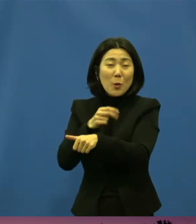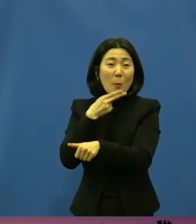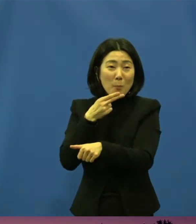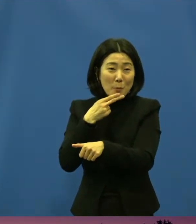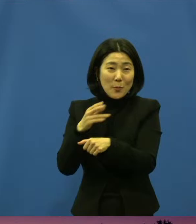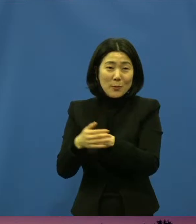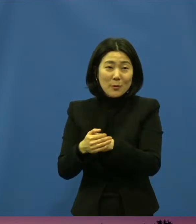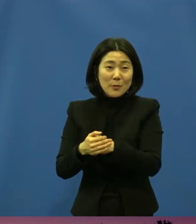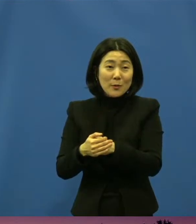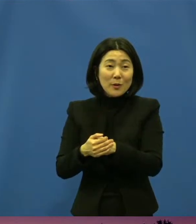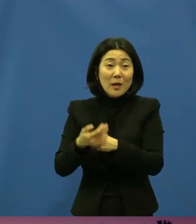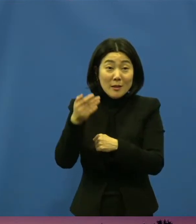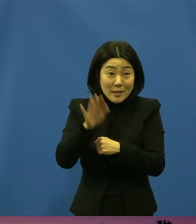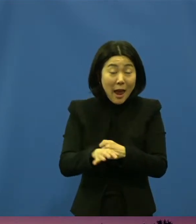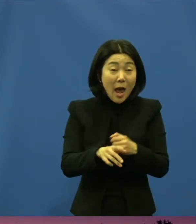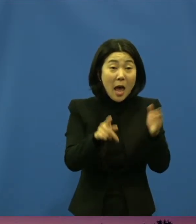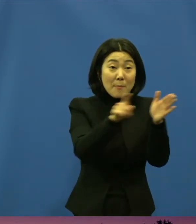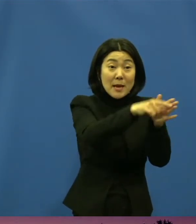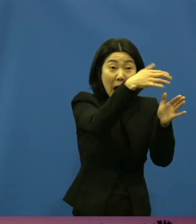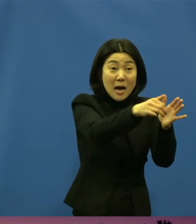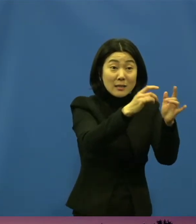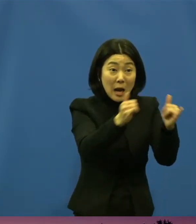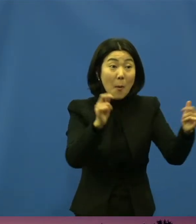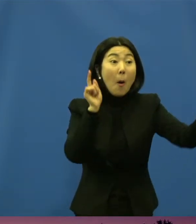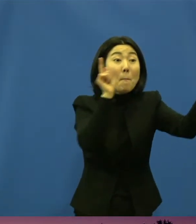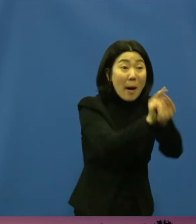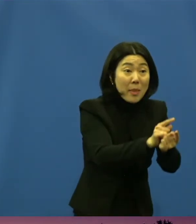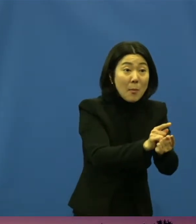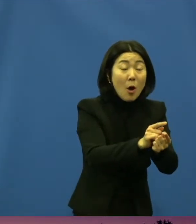그러니까 여러분, 예를 들면